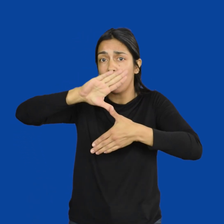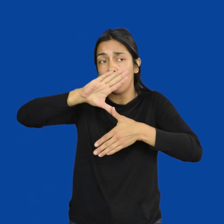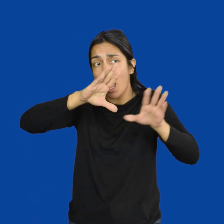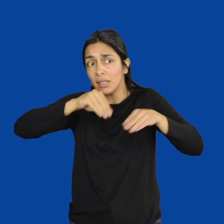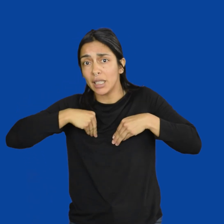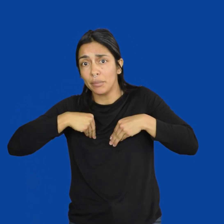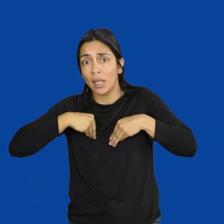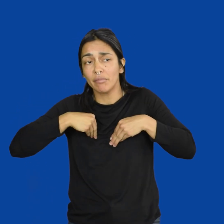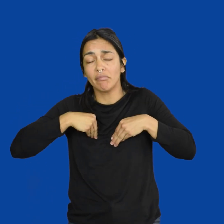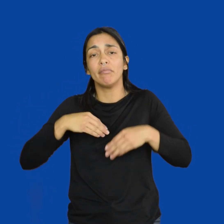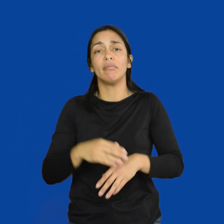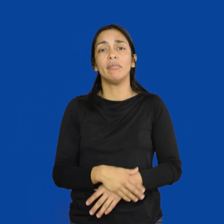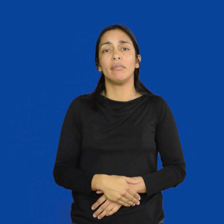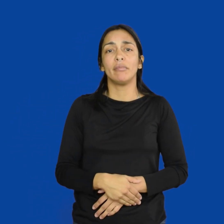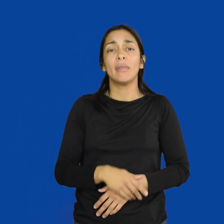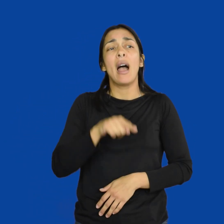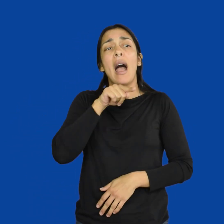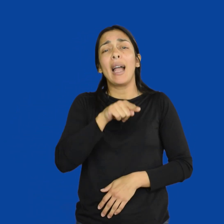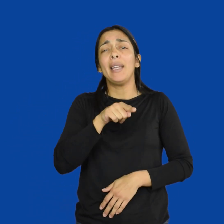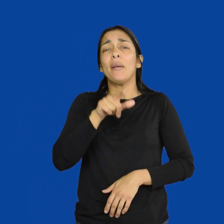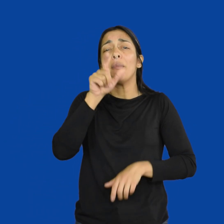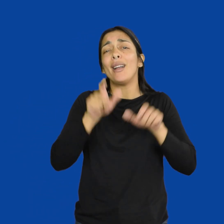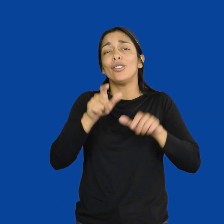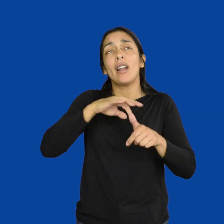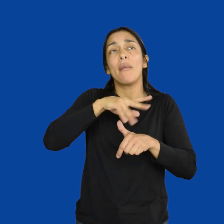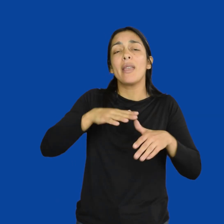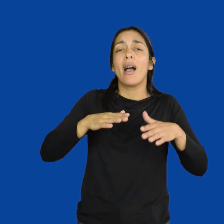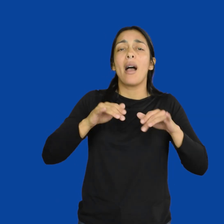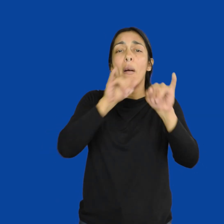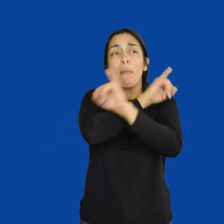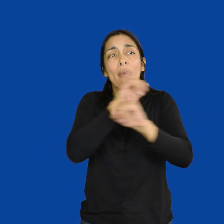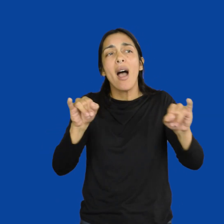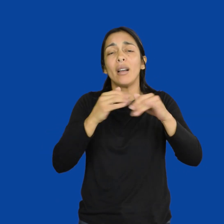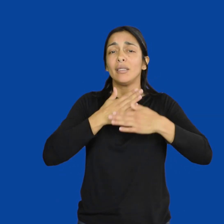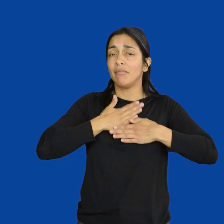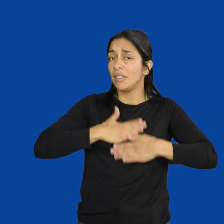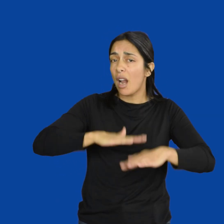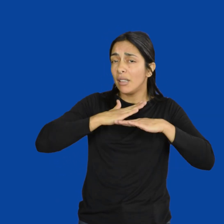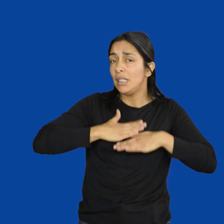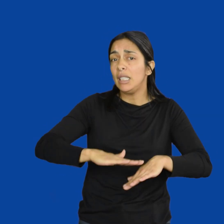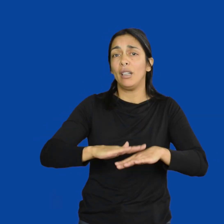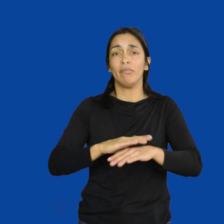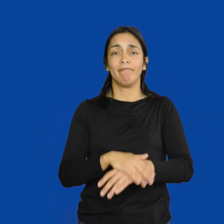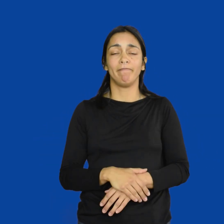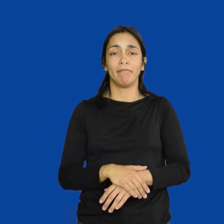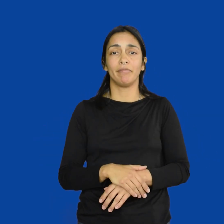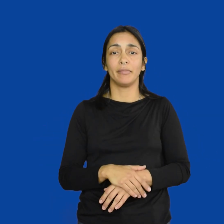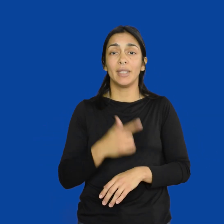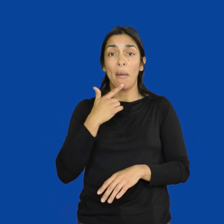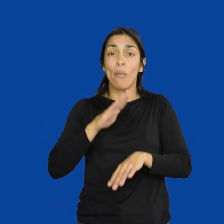Latina. Allí encontraban la paz y tranquilidad que les había sido arrebatada. Al llegar a